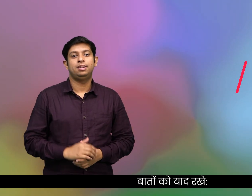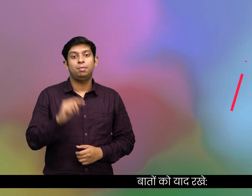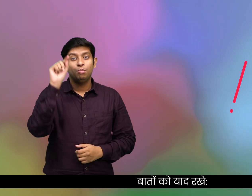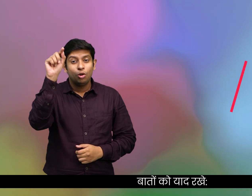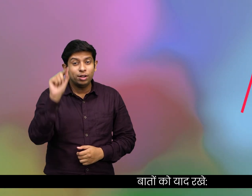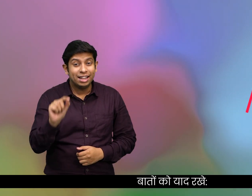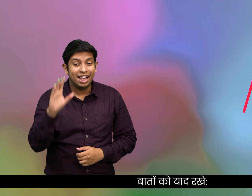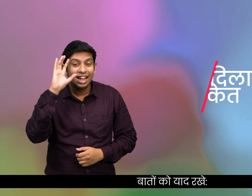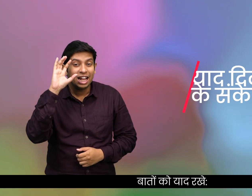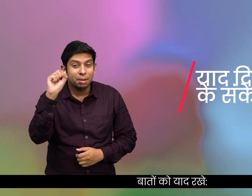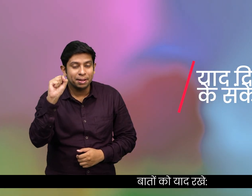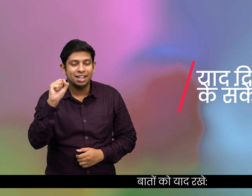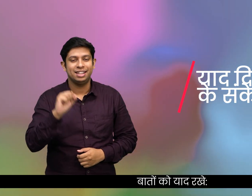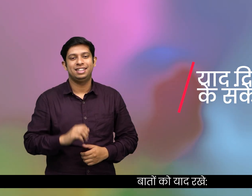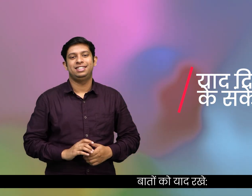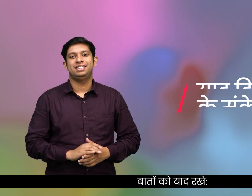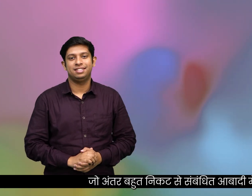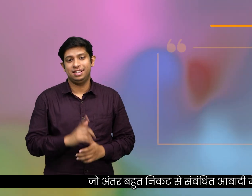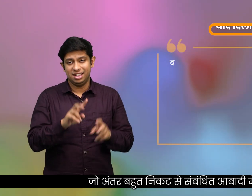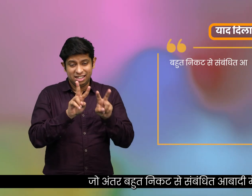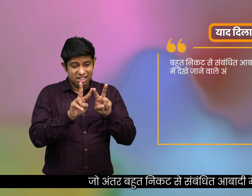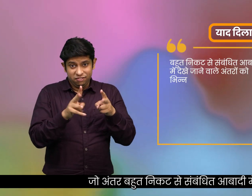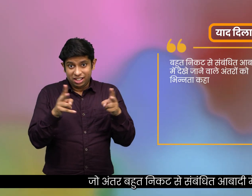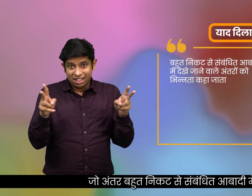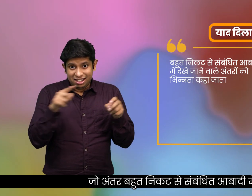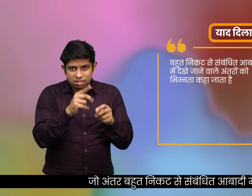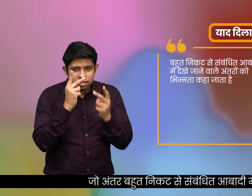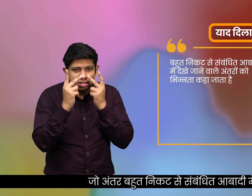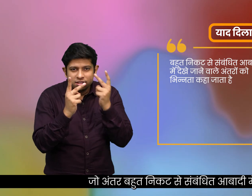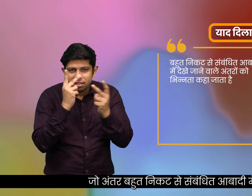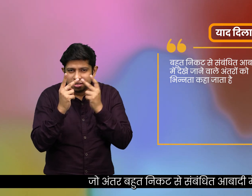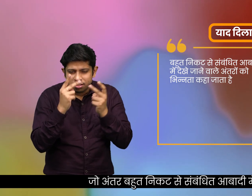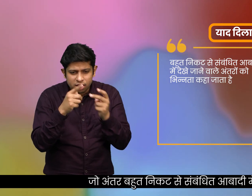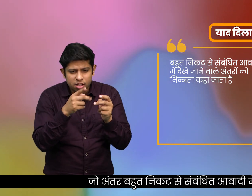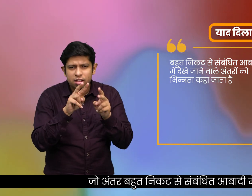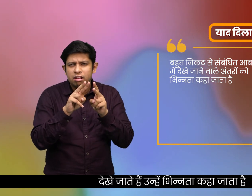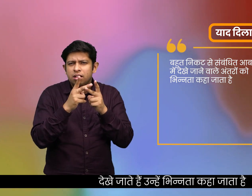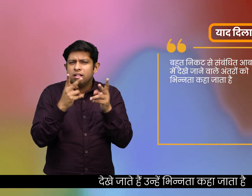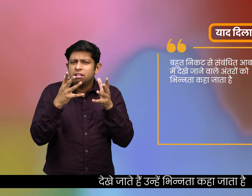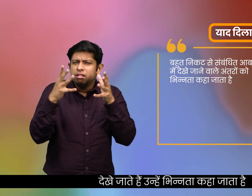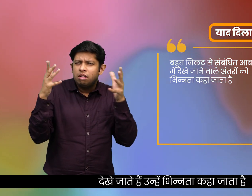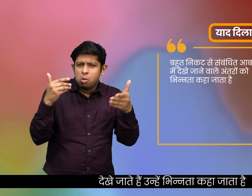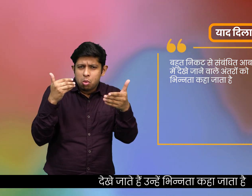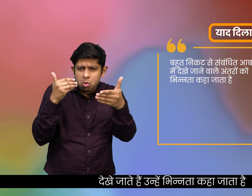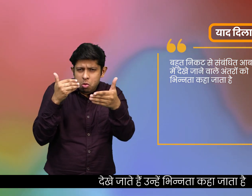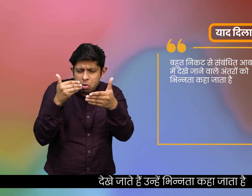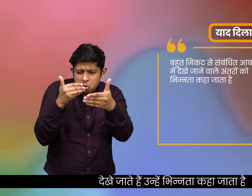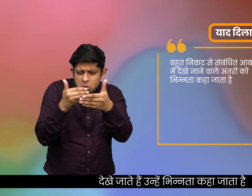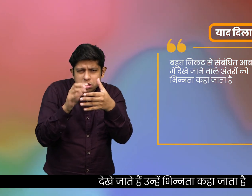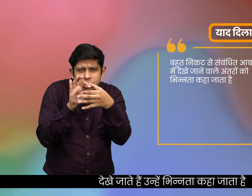बातों को याद रखें। जो अंतर बहुत निकट से संबंधित आबादी में देखे जाते हैं उन्हें भिन्नता कहा